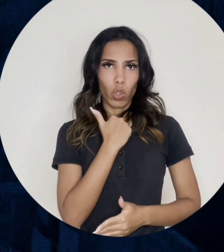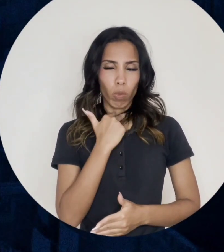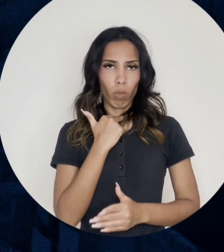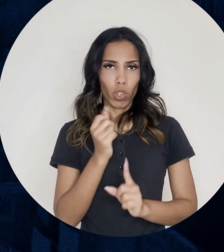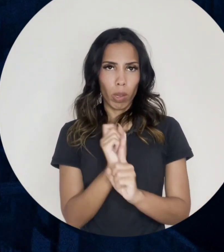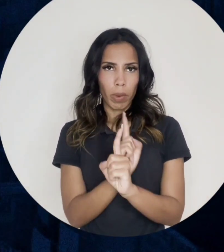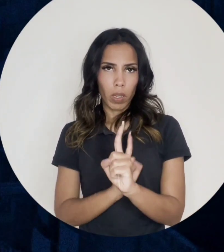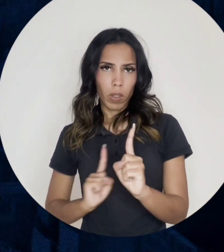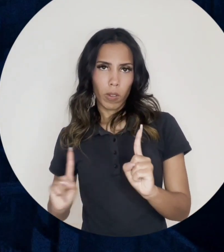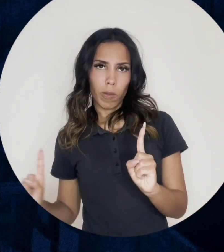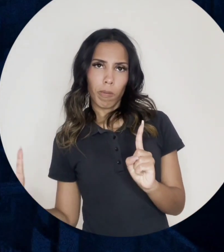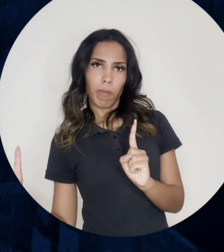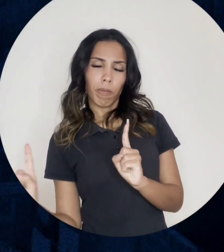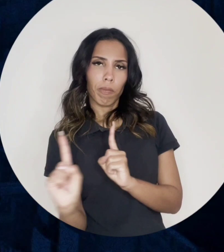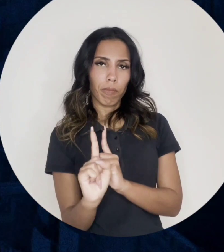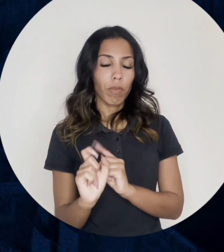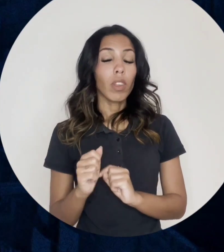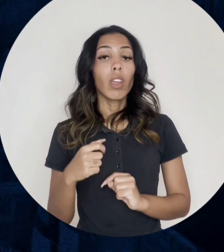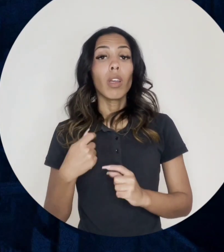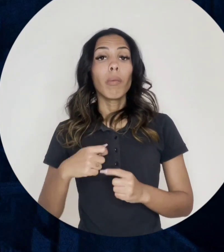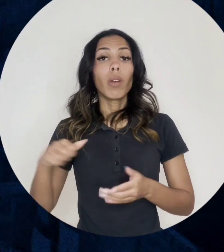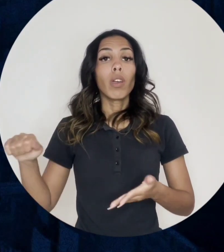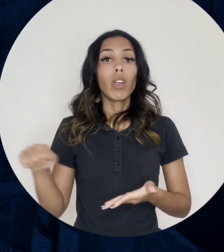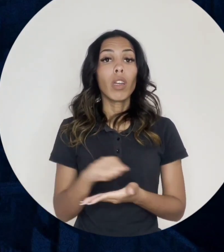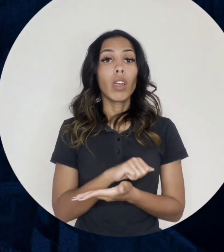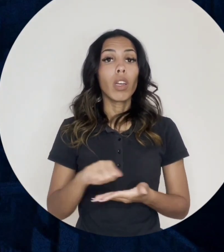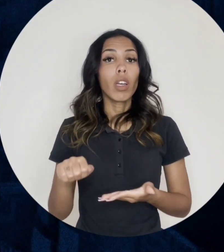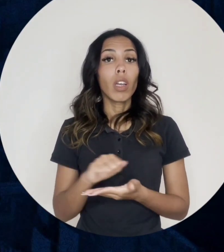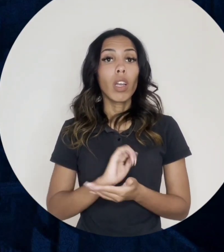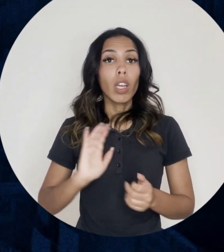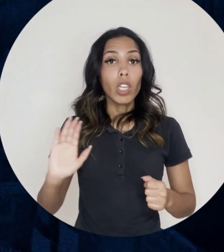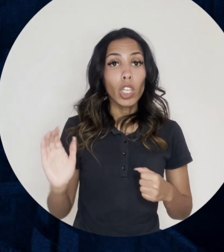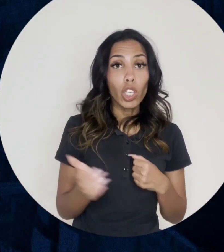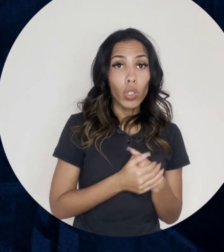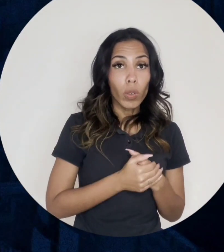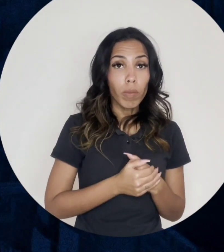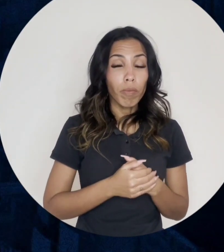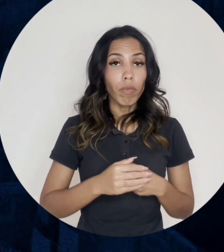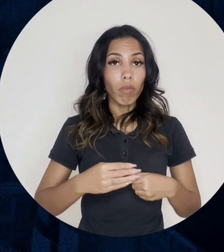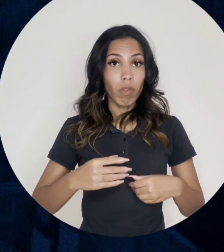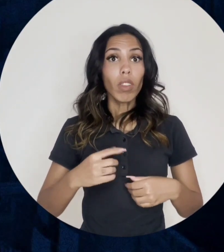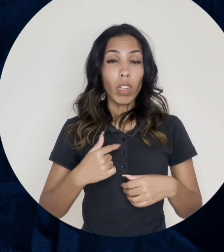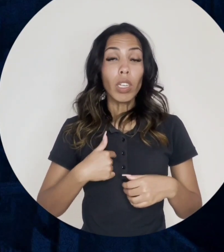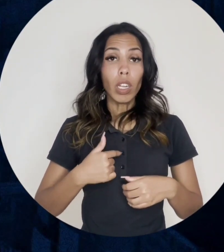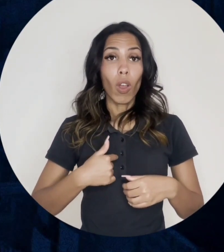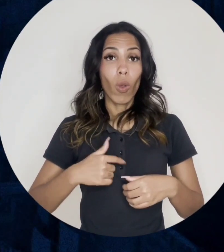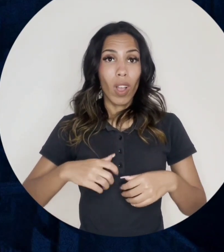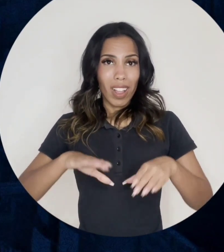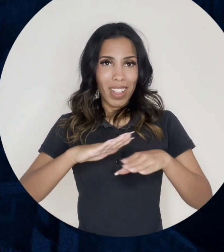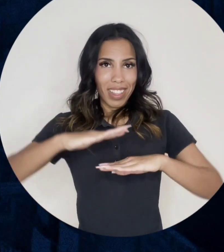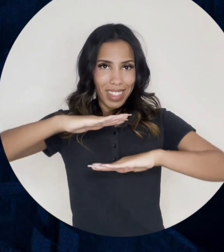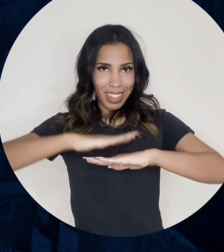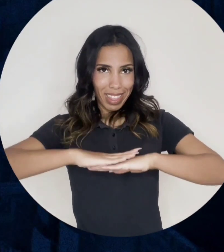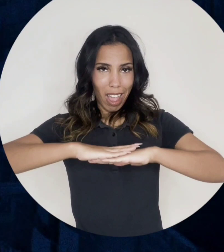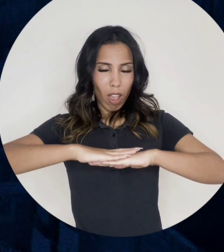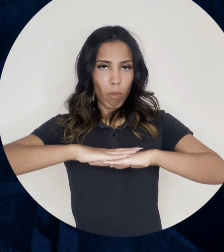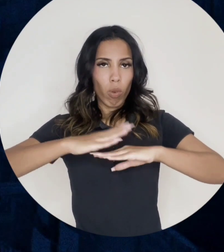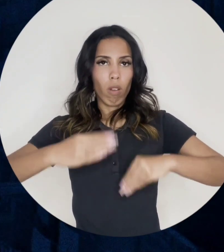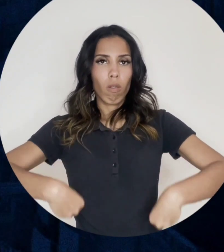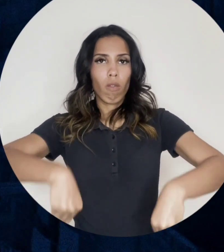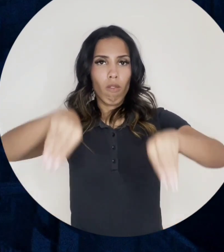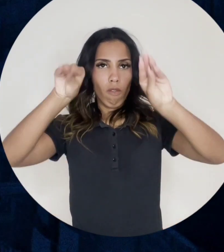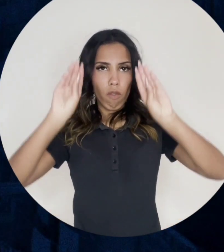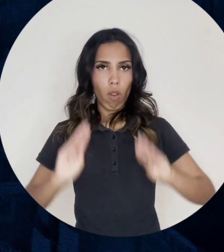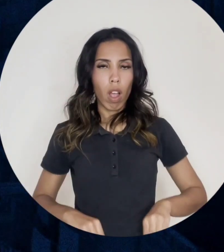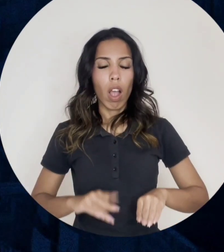passar roupa na casa, ela me escondia, forrava a tauba e eu ficava embaixo, não podia fazer barulho. Eu não